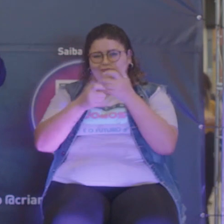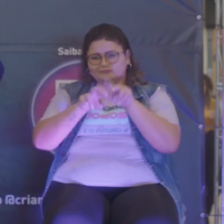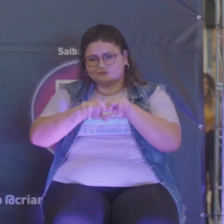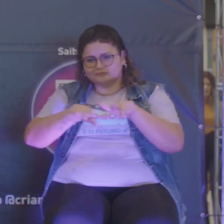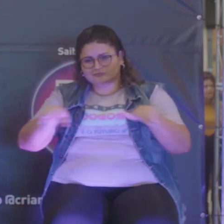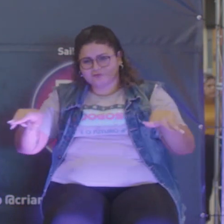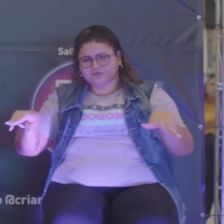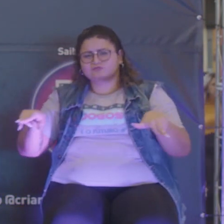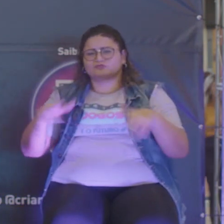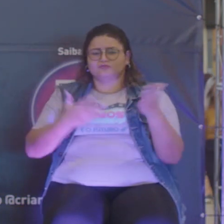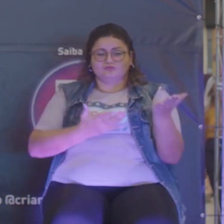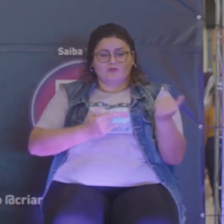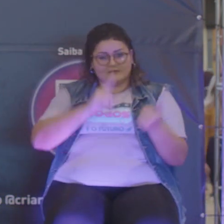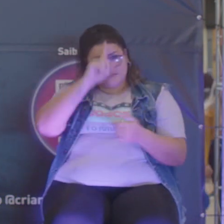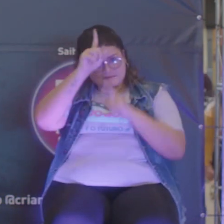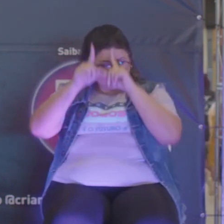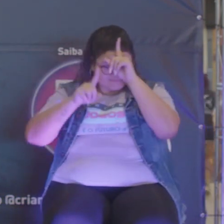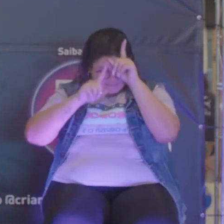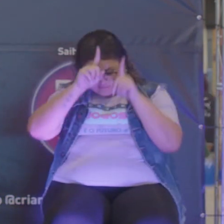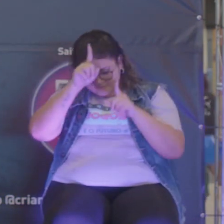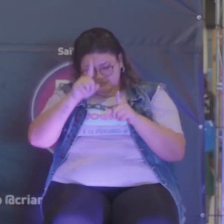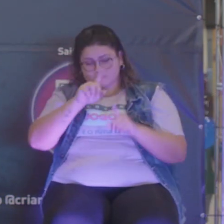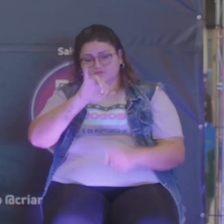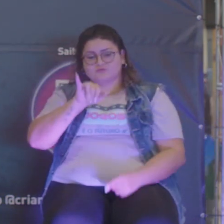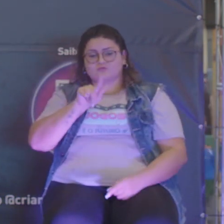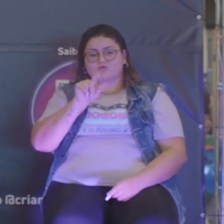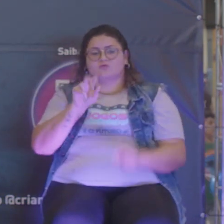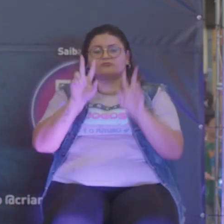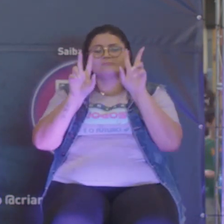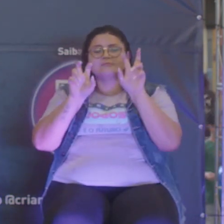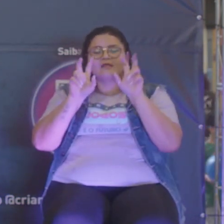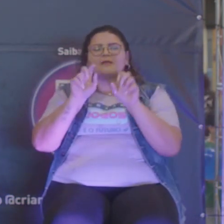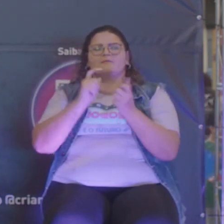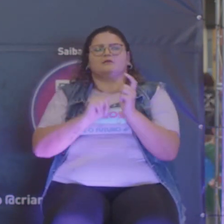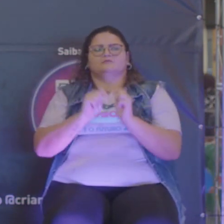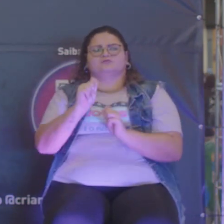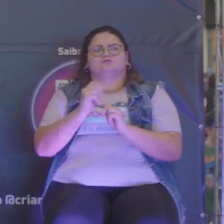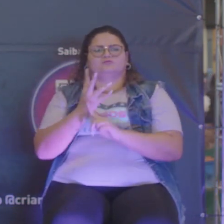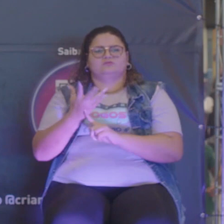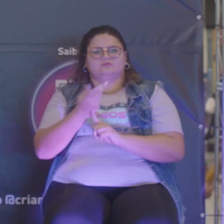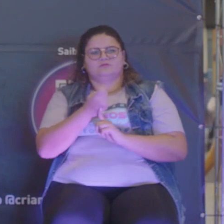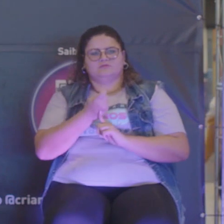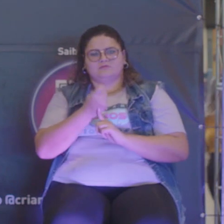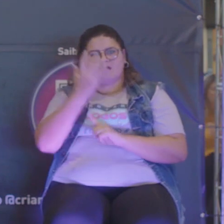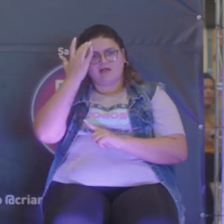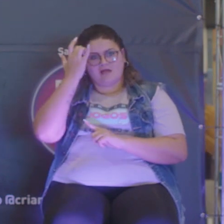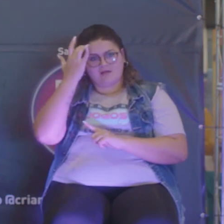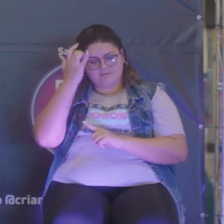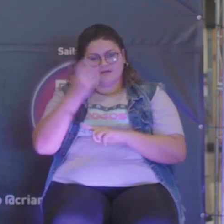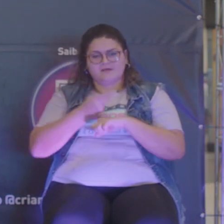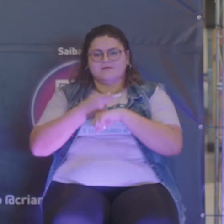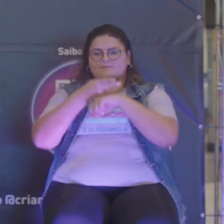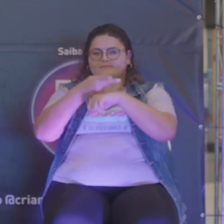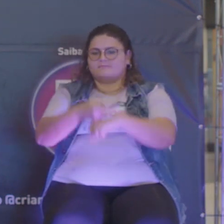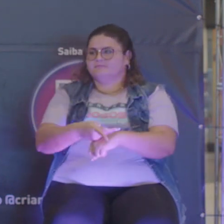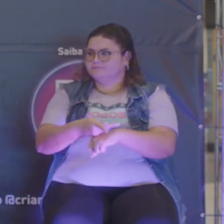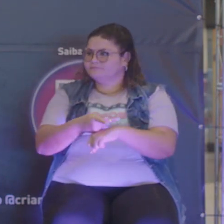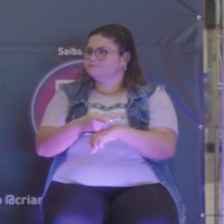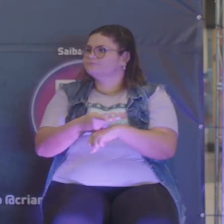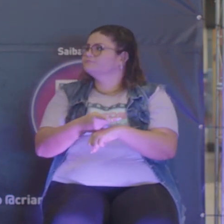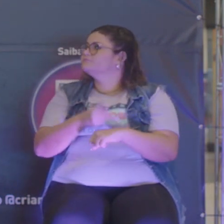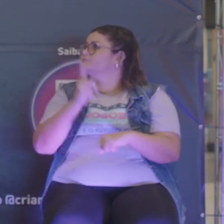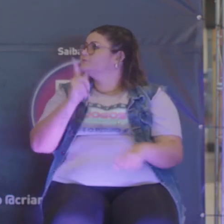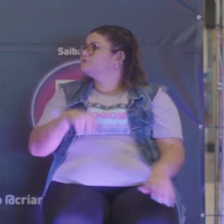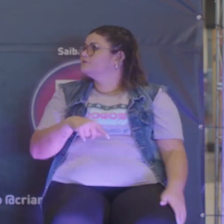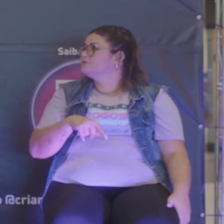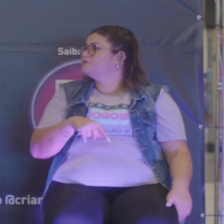jovens criando jogos eletrônicos com um tema chamado sustentabilidade, tá? E amanhã vai ter essa premiação. E no nosso